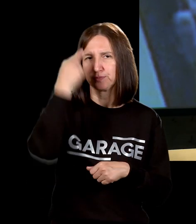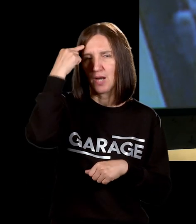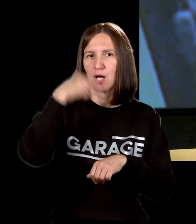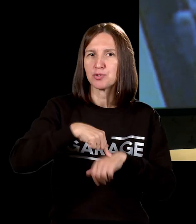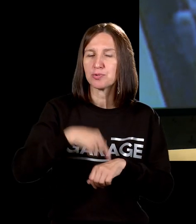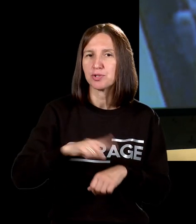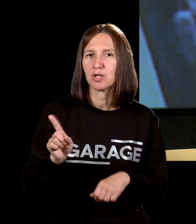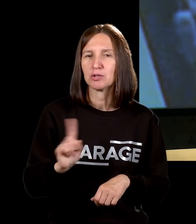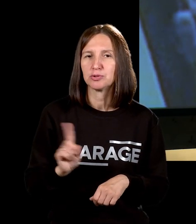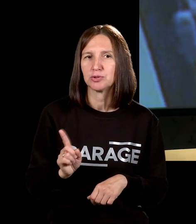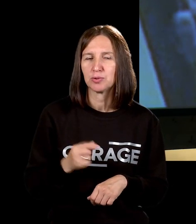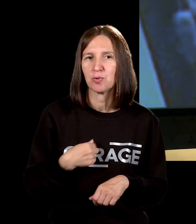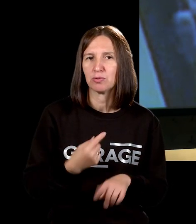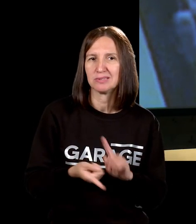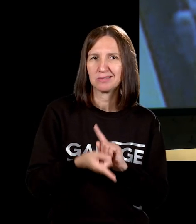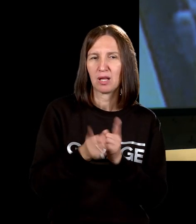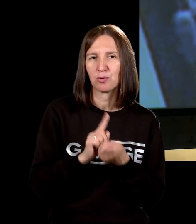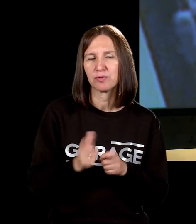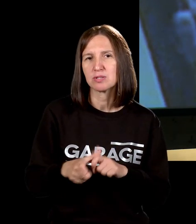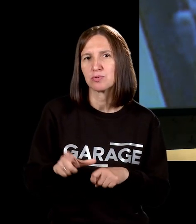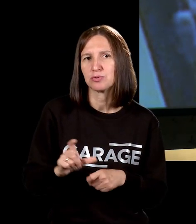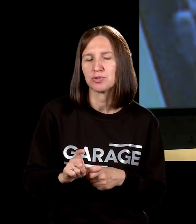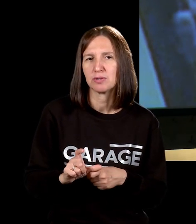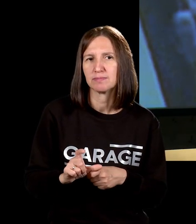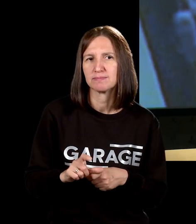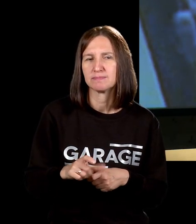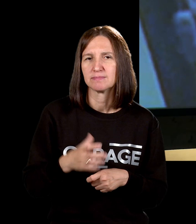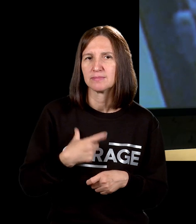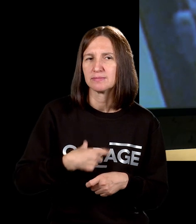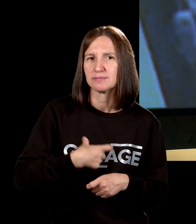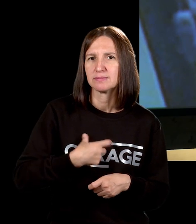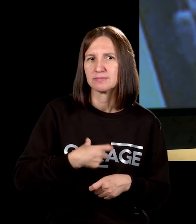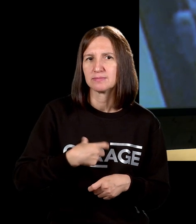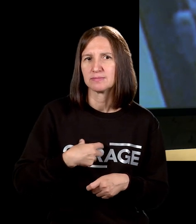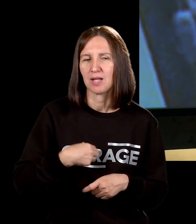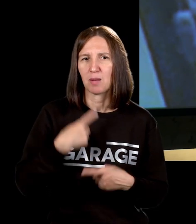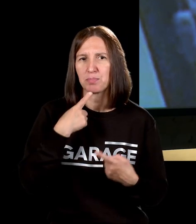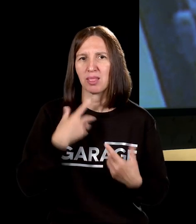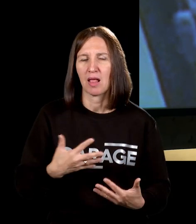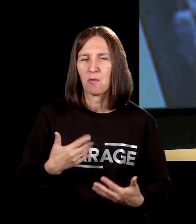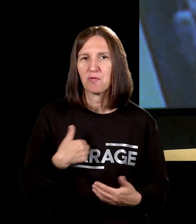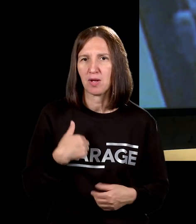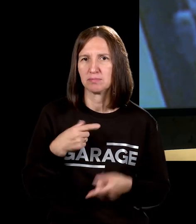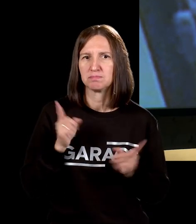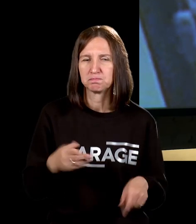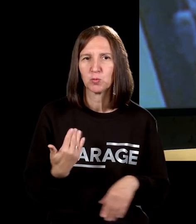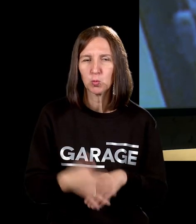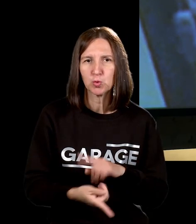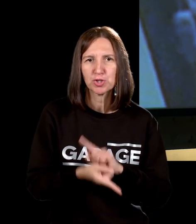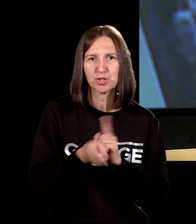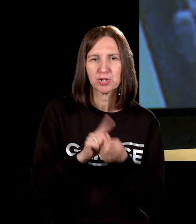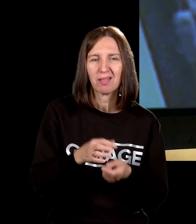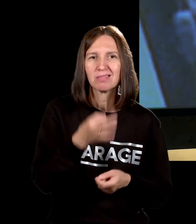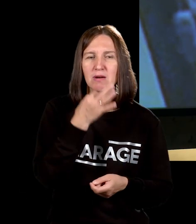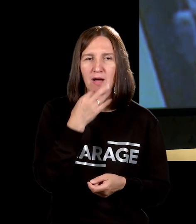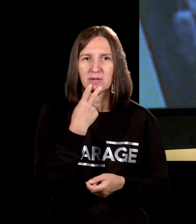становится очень неловко от того, как тебе это нравится, от того, как тебе нравится это рассматривать, от того, какое